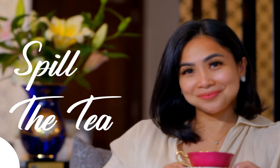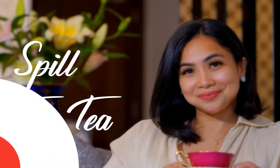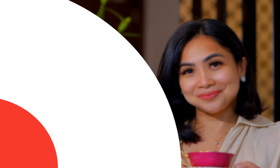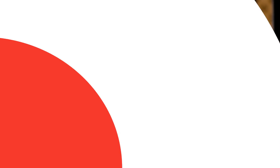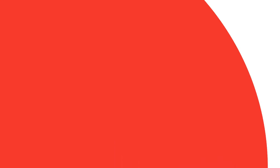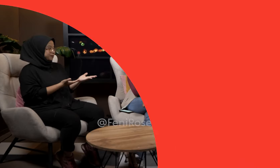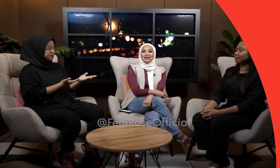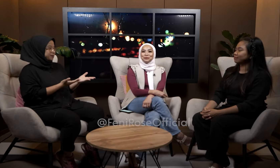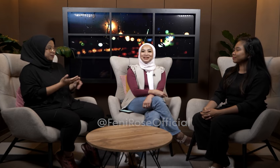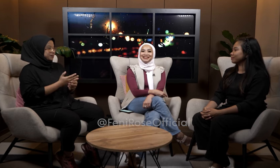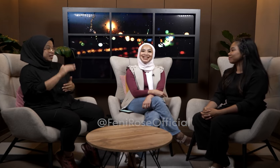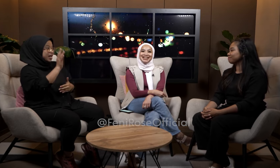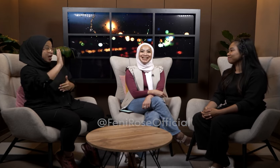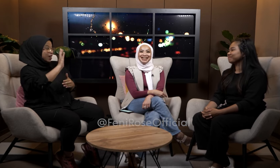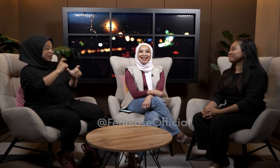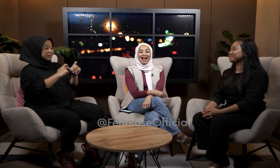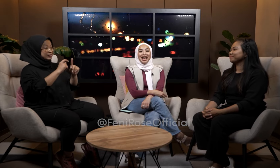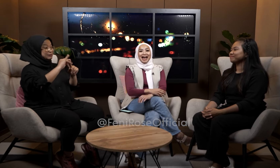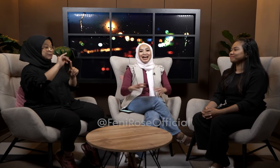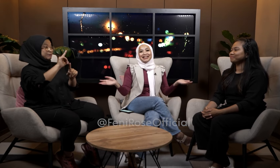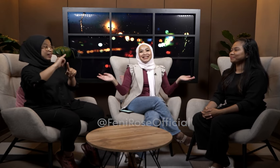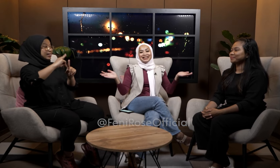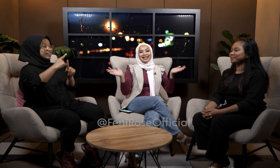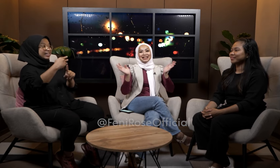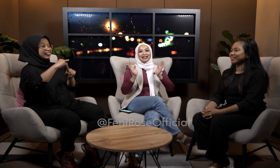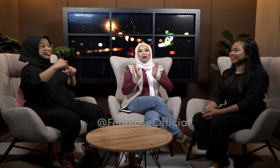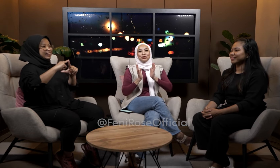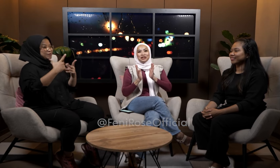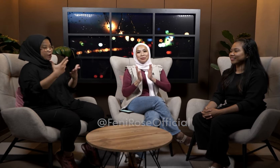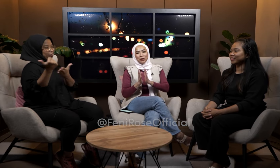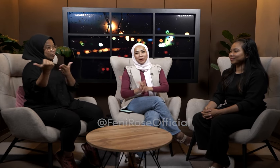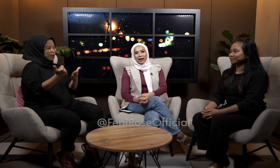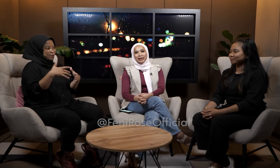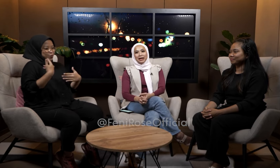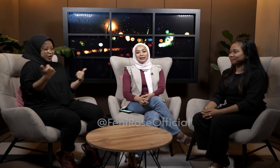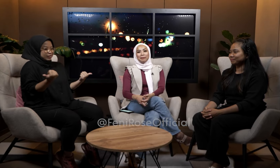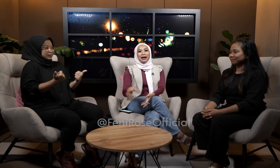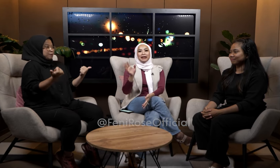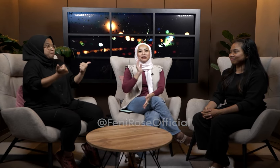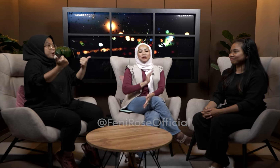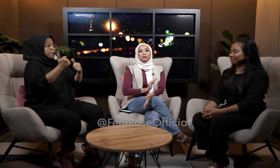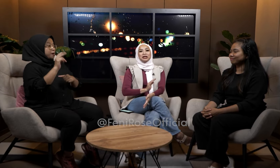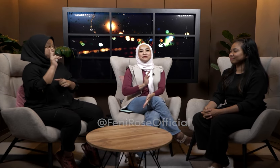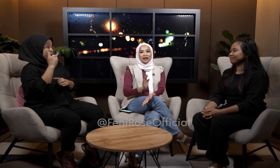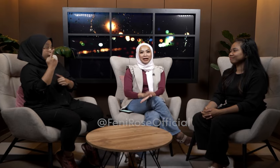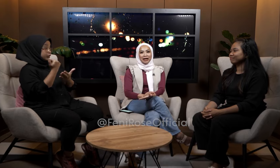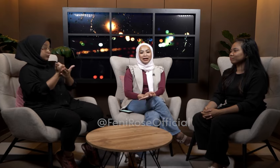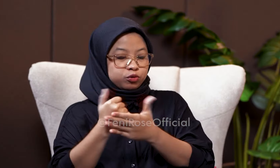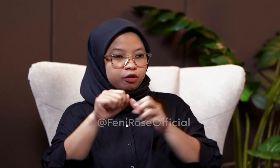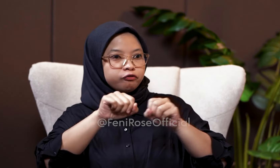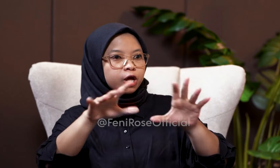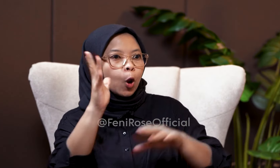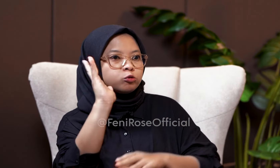tea spill the tea hari ini kita kedatangan tamu istimewa yang kemarin juga sempat viral kalau nonton debat